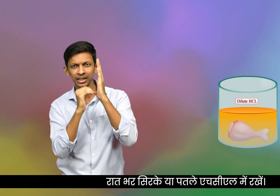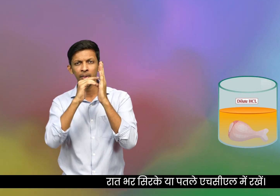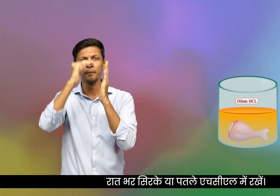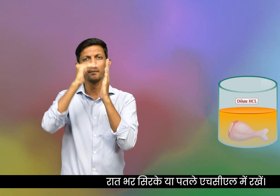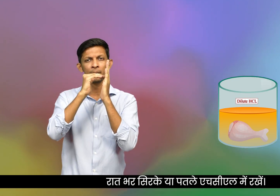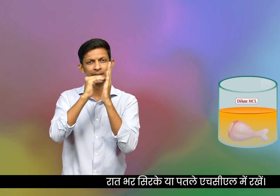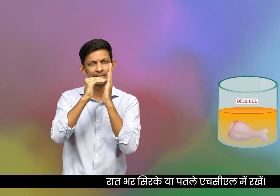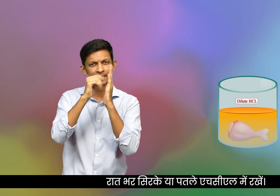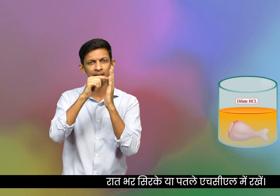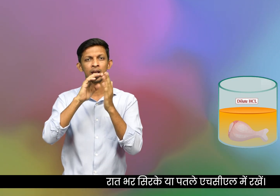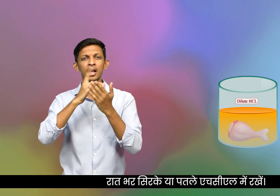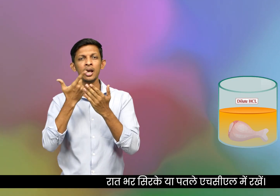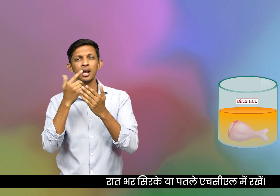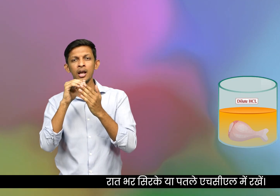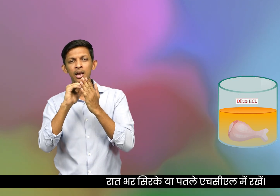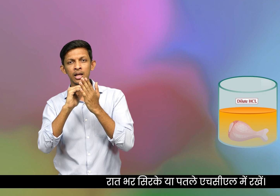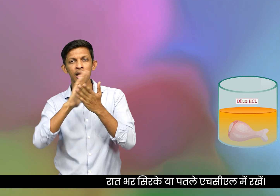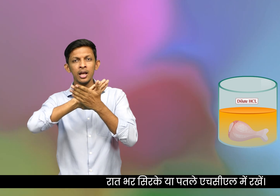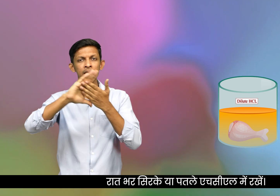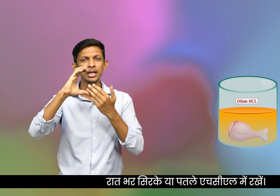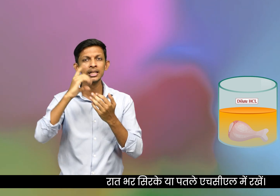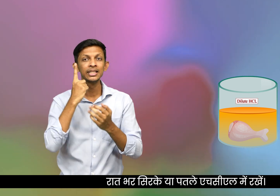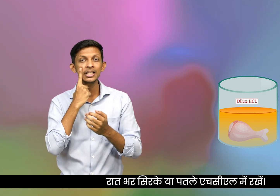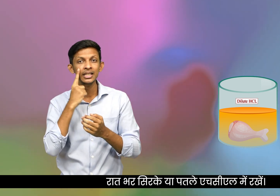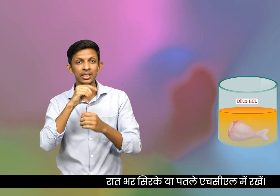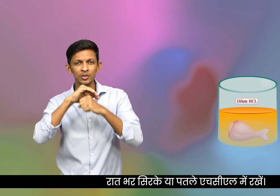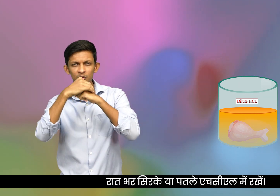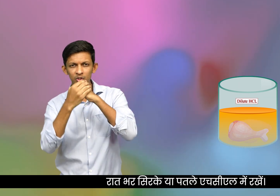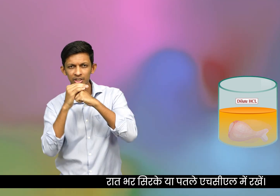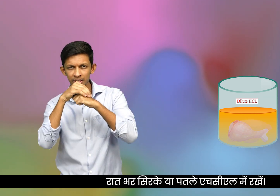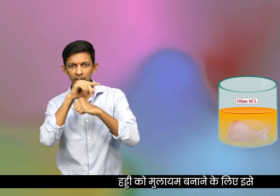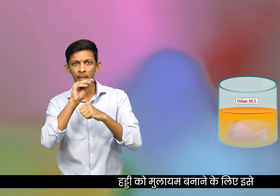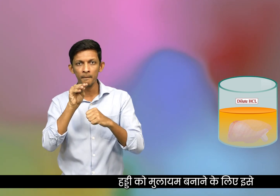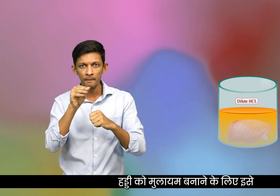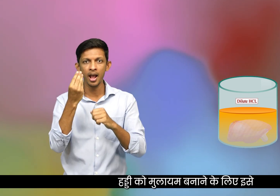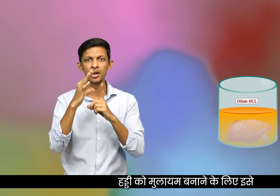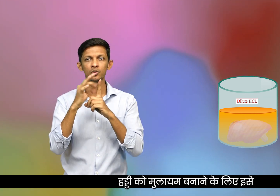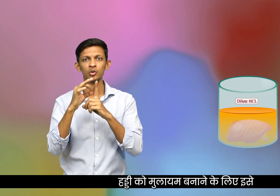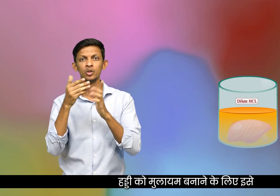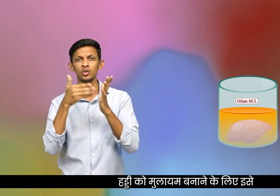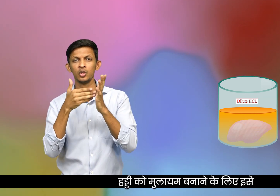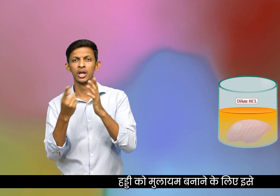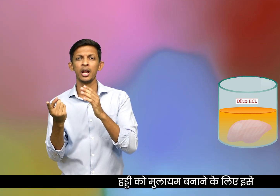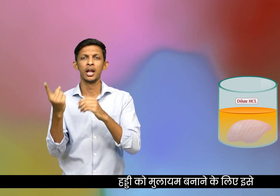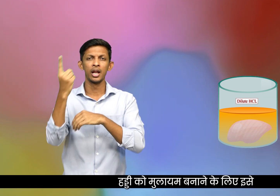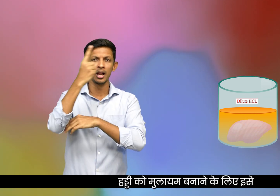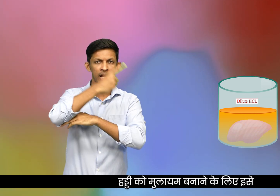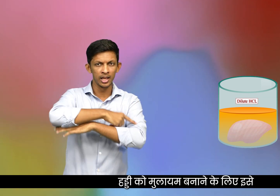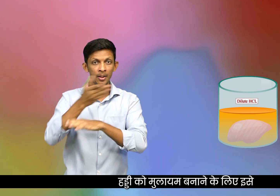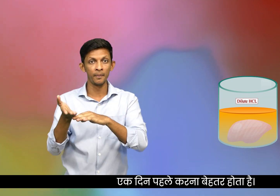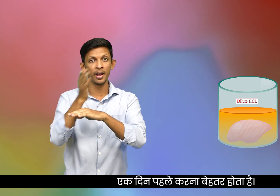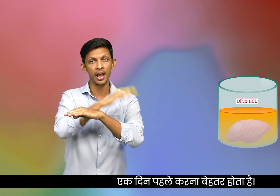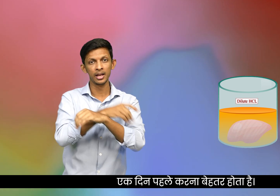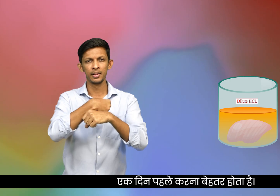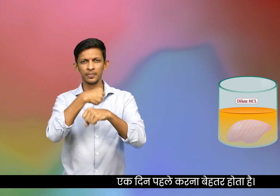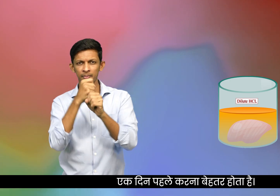रात भर सिरके या पतले HCl में रखें। हड्डी को मुलायम बनाने के लिए इसे एक